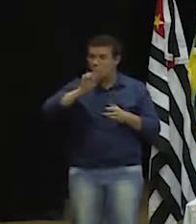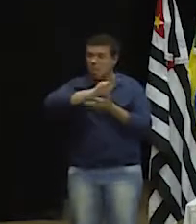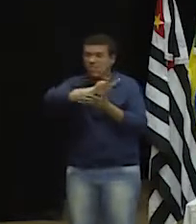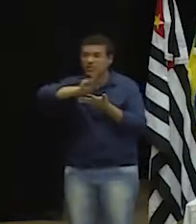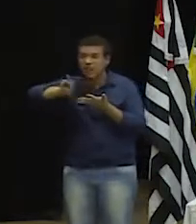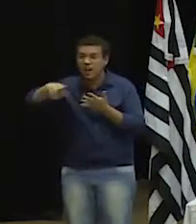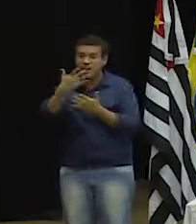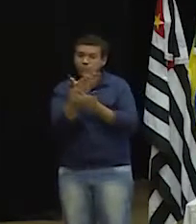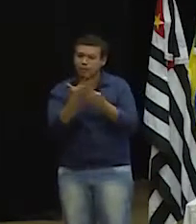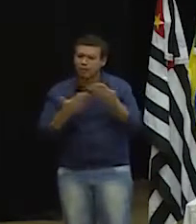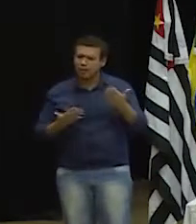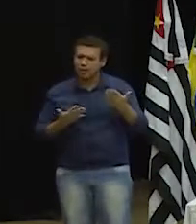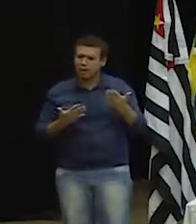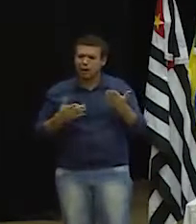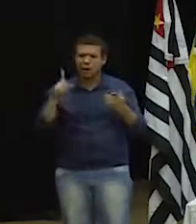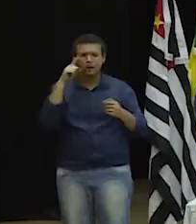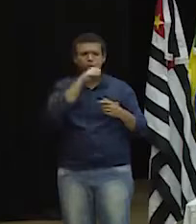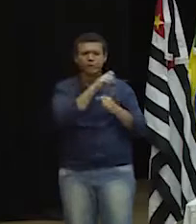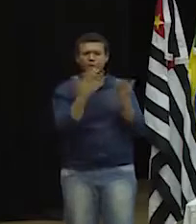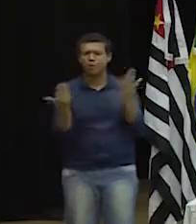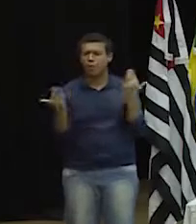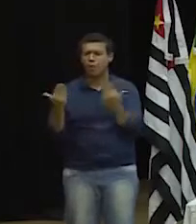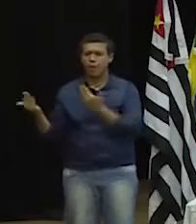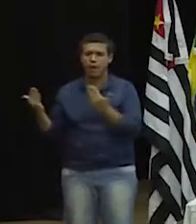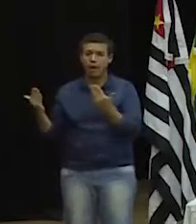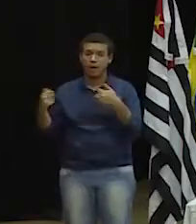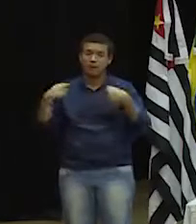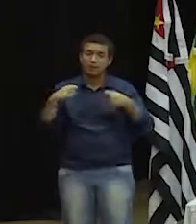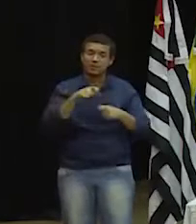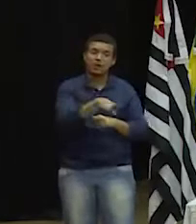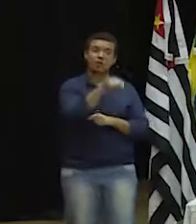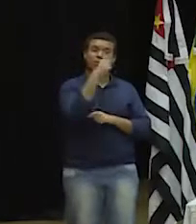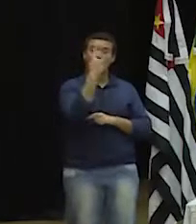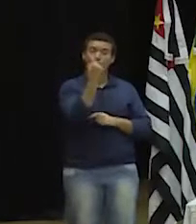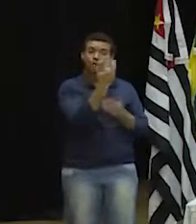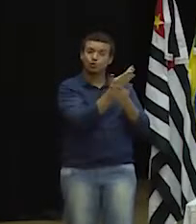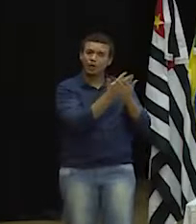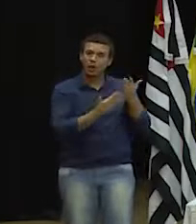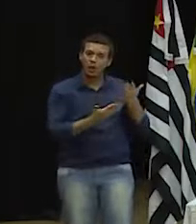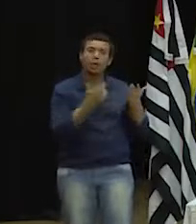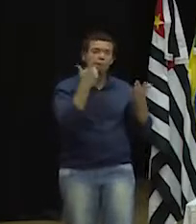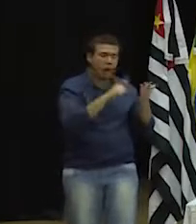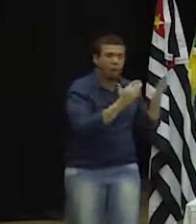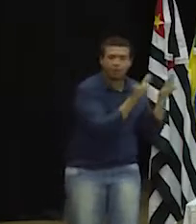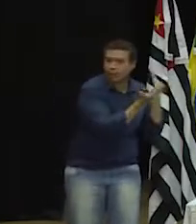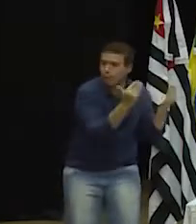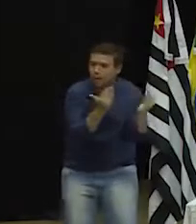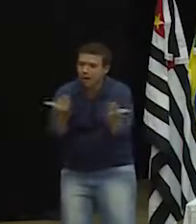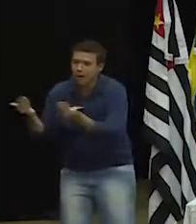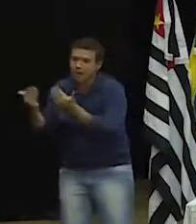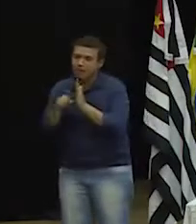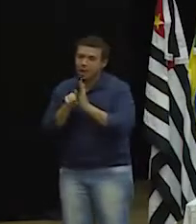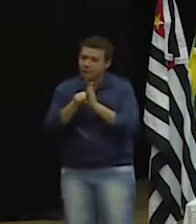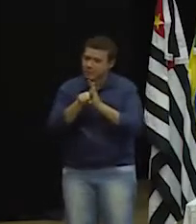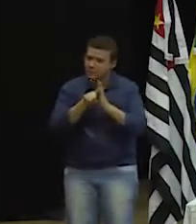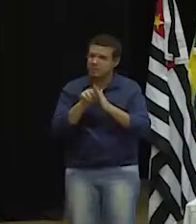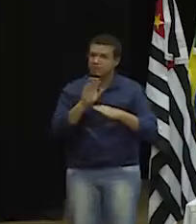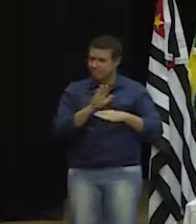Porque se eu escolhesse diferentes gêneros, isso ia dificultar a comparação no momento das análises. Então, eu selecionei o